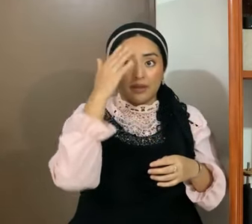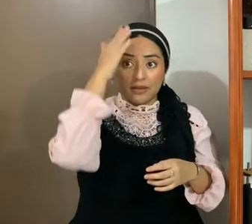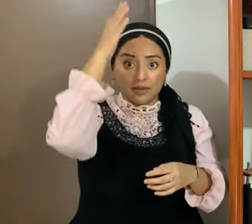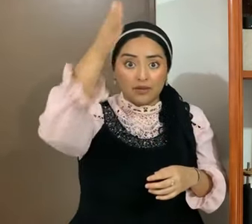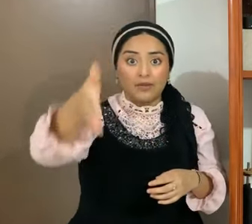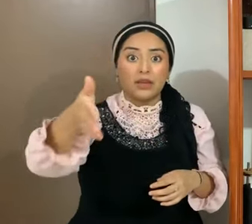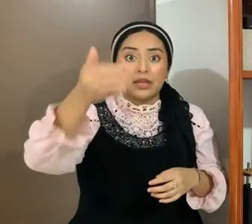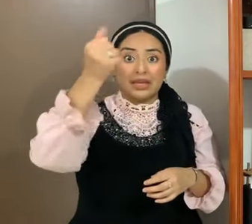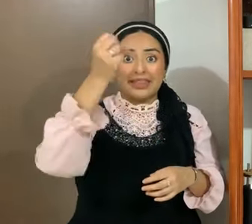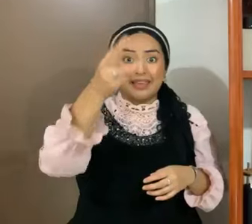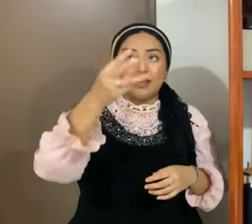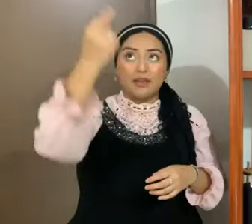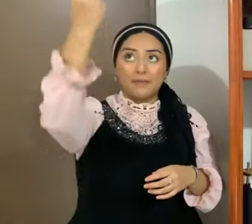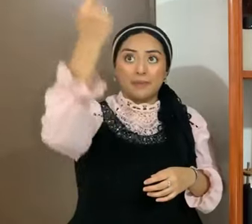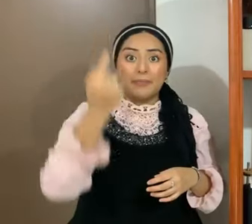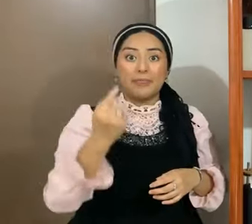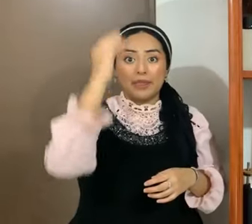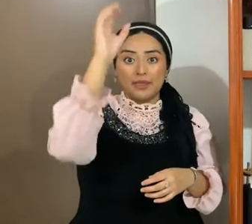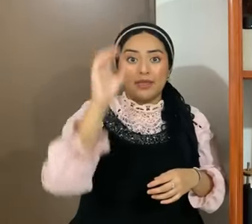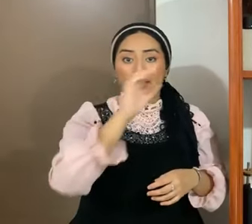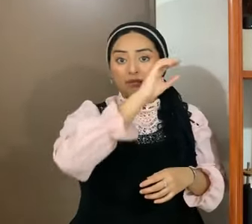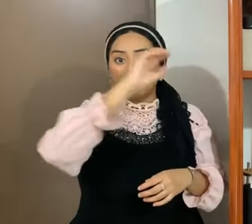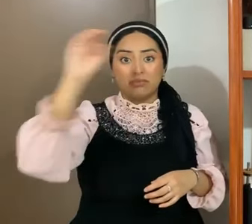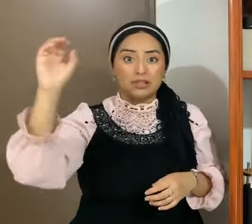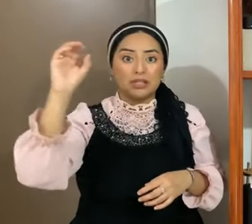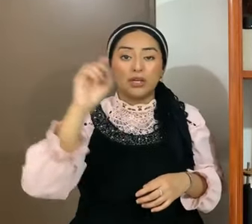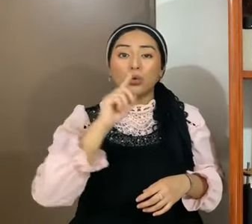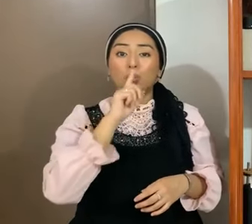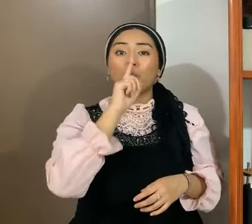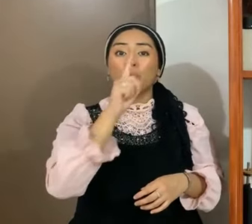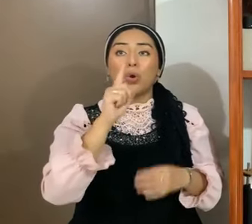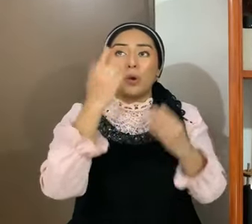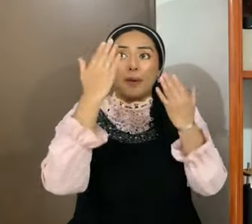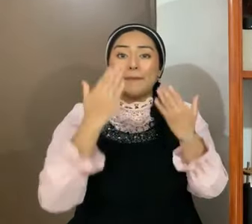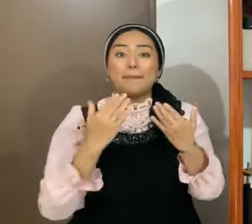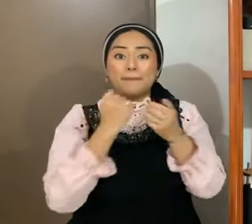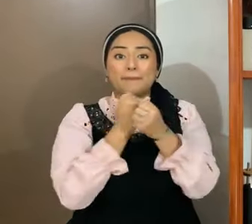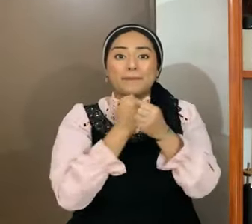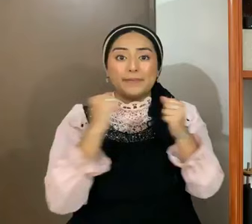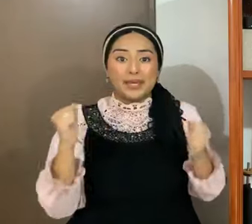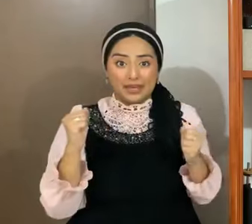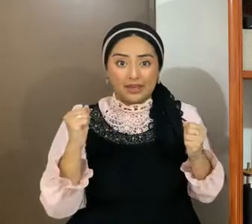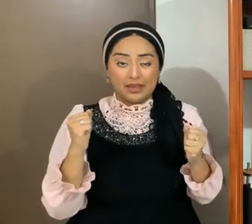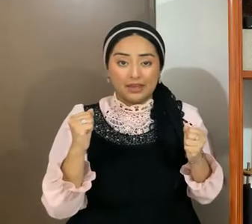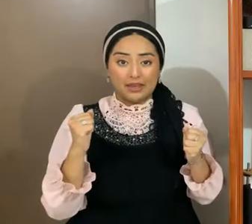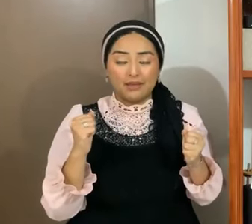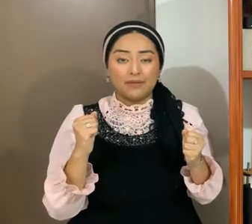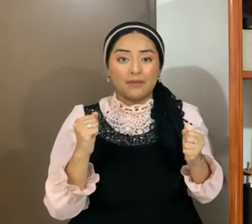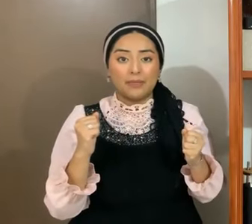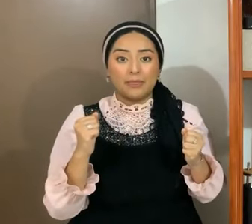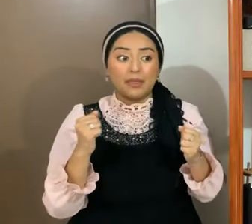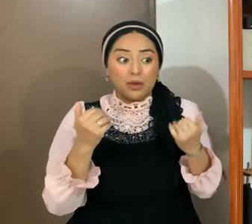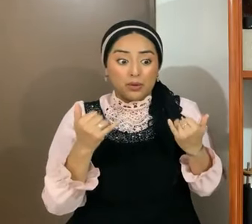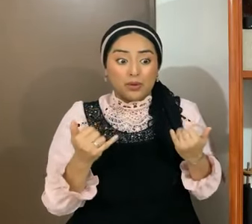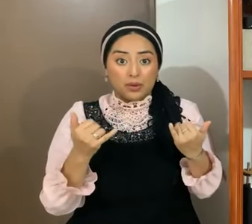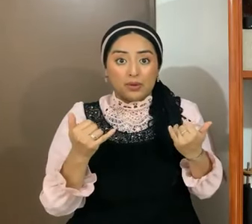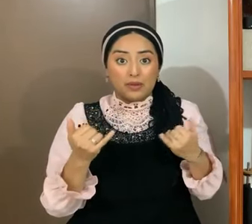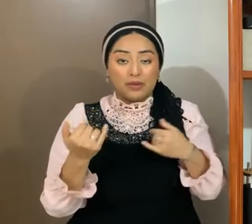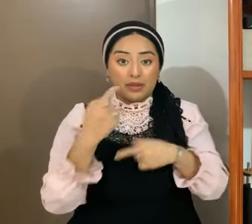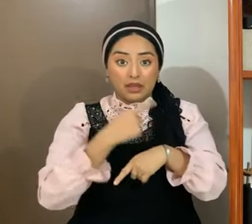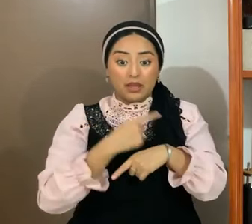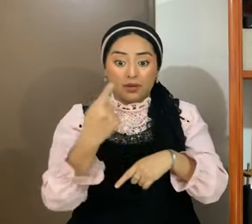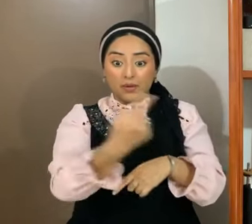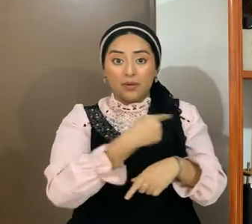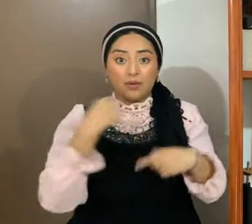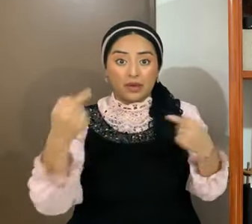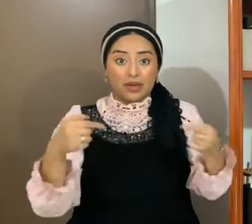representación. El único que perdona pecados, el único que redime y por cuyo sacrificio único y perfecto estamos hoy aquí,